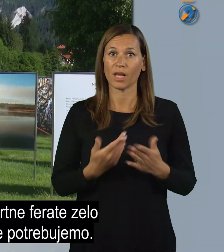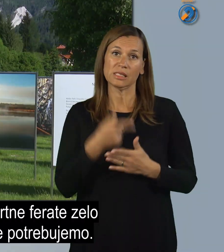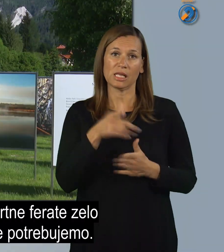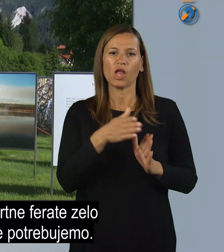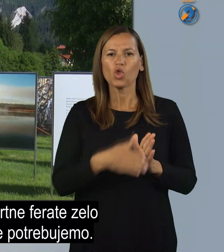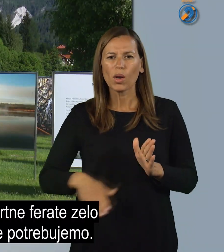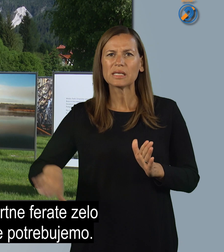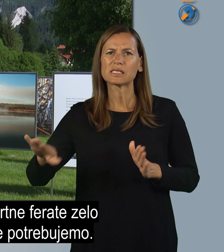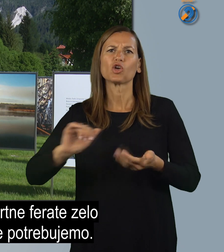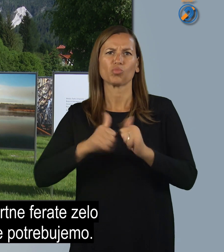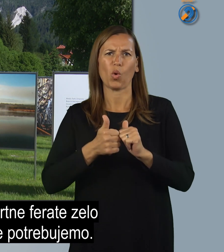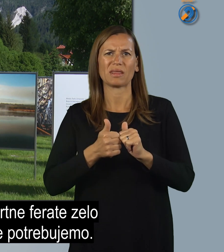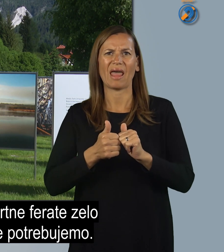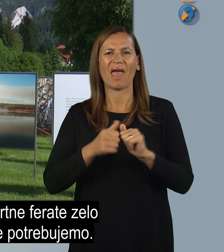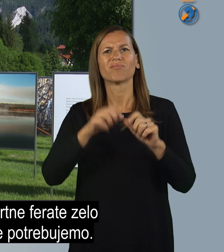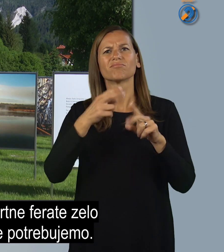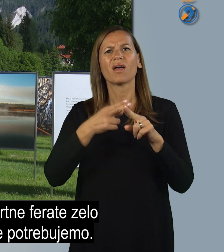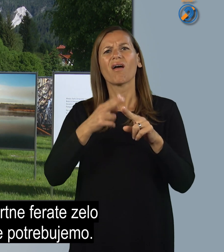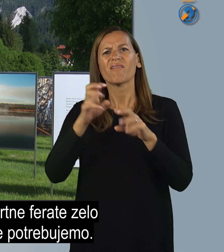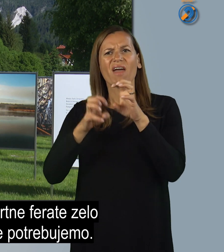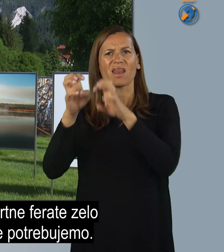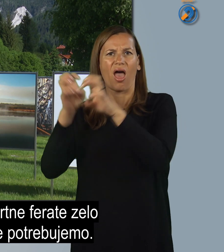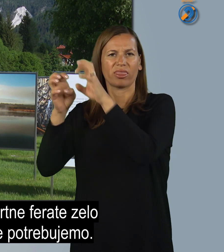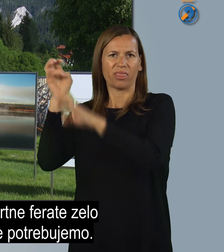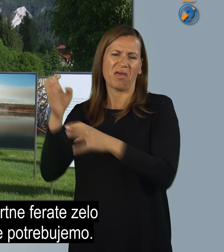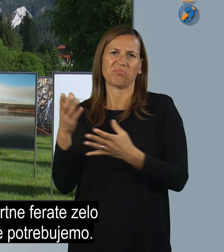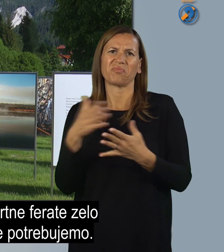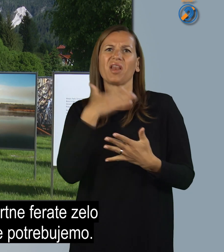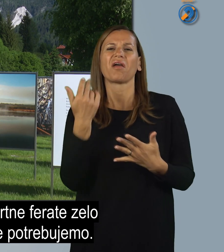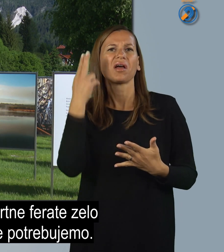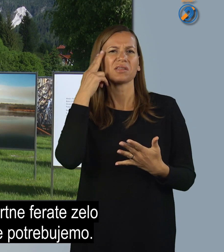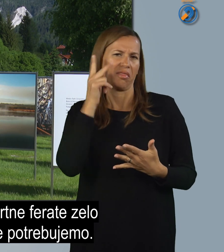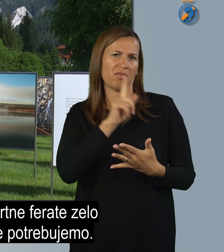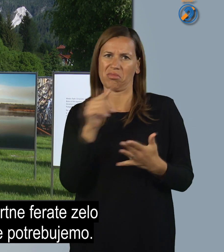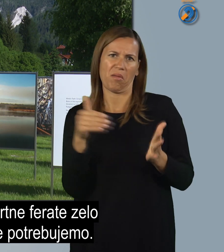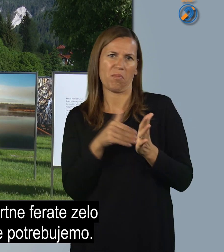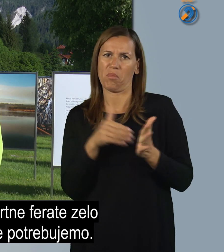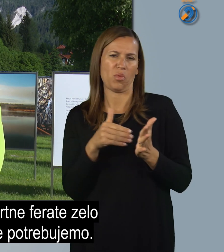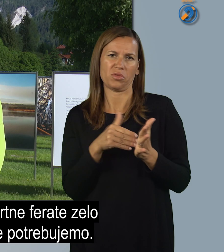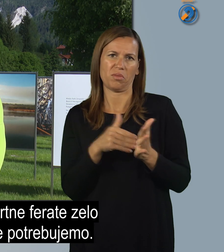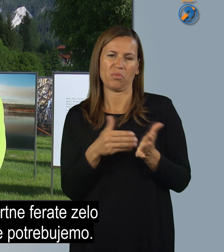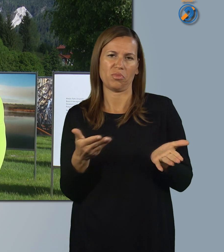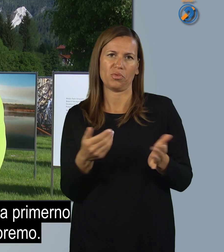Za te dolinske športne ferate zelo velikega znanja ne potrebujemo.